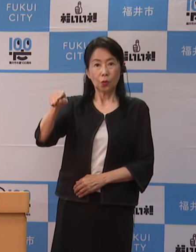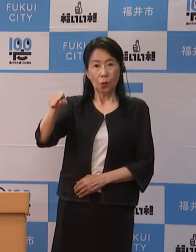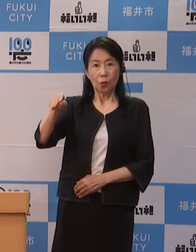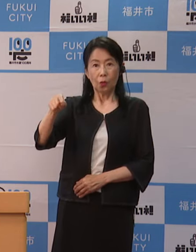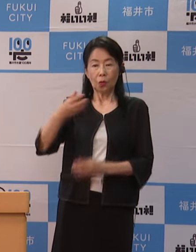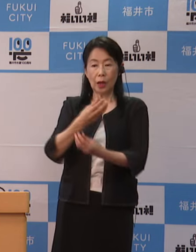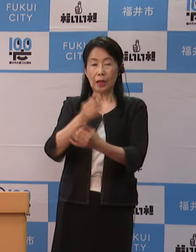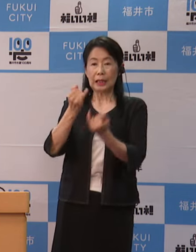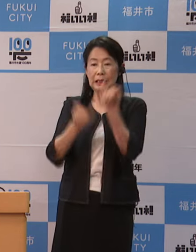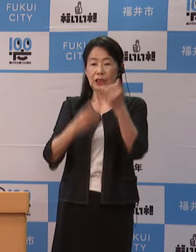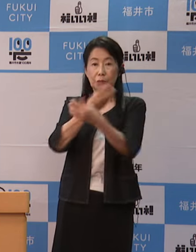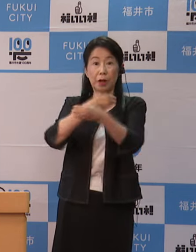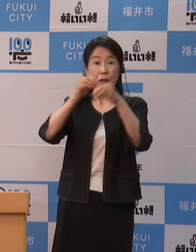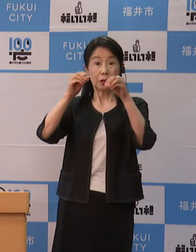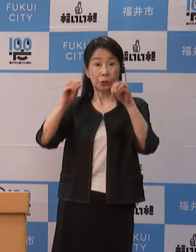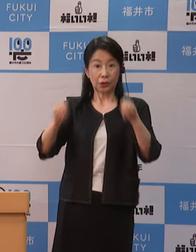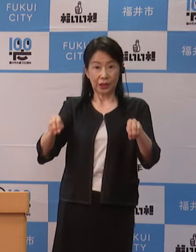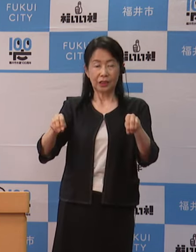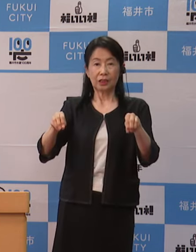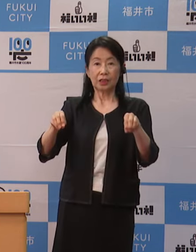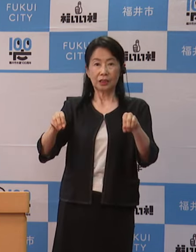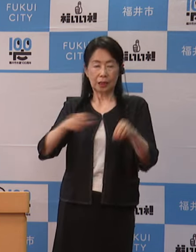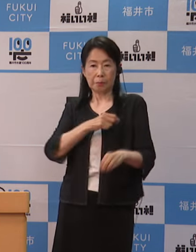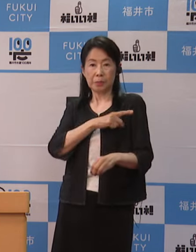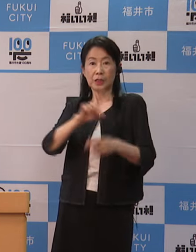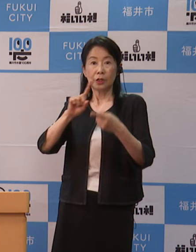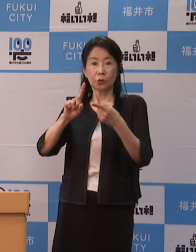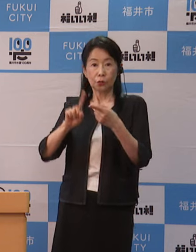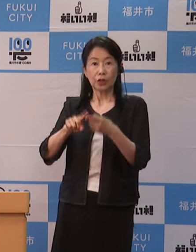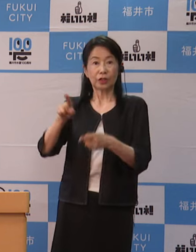姉妹都市にかなり前向